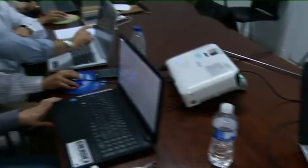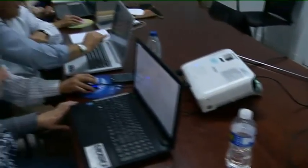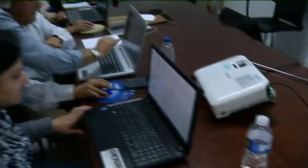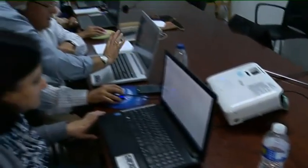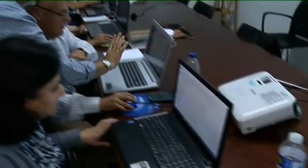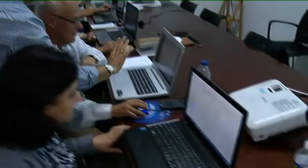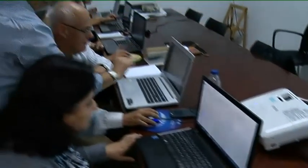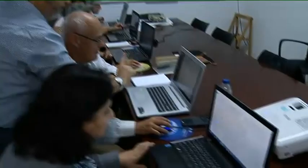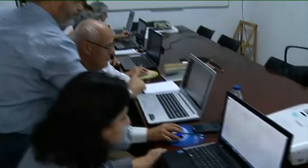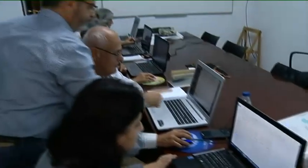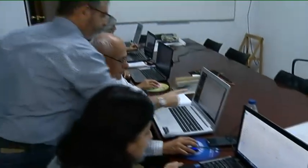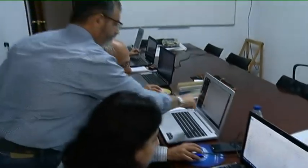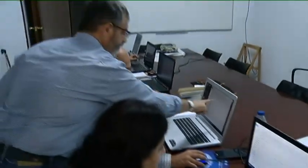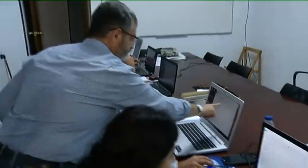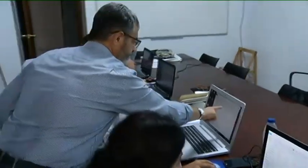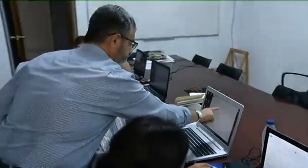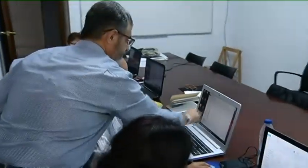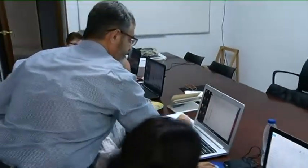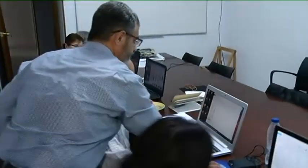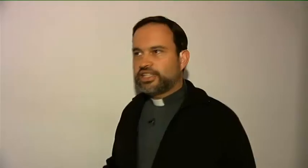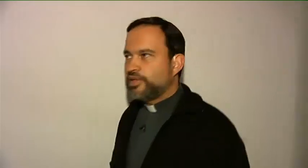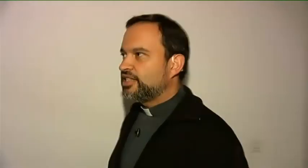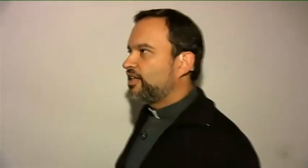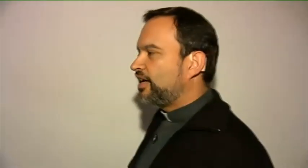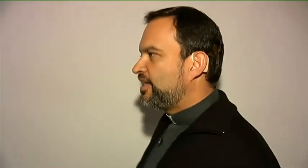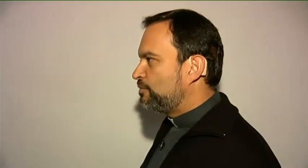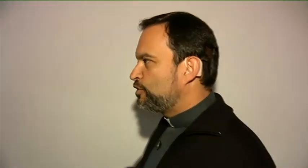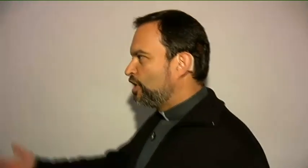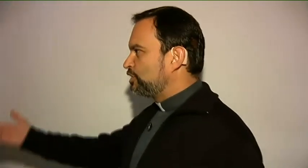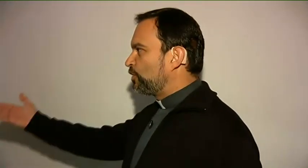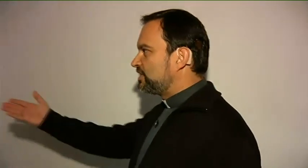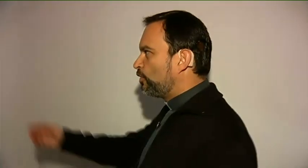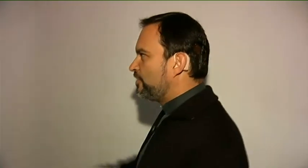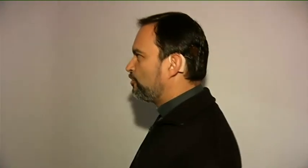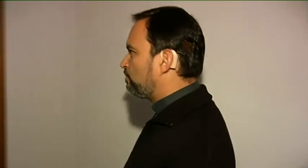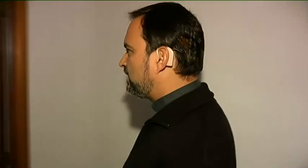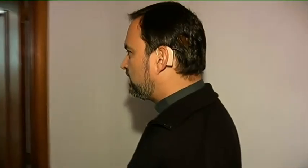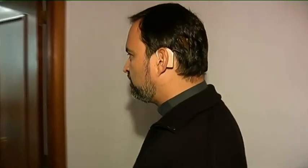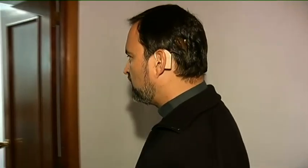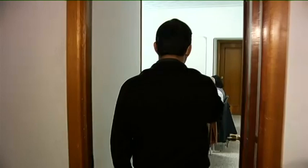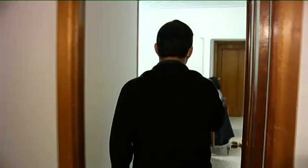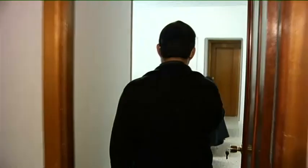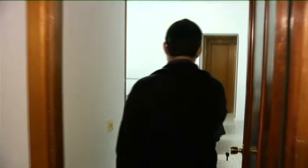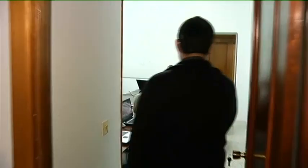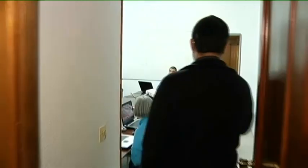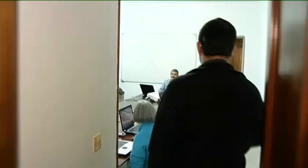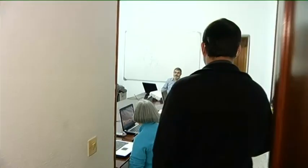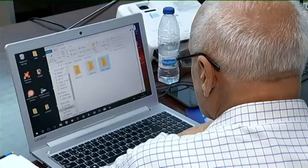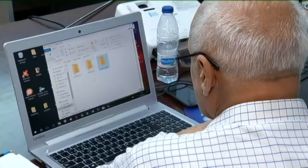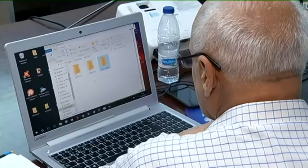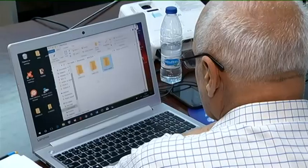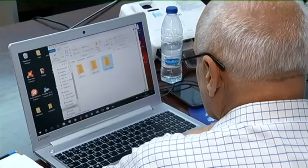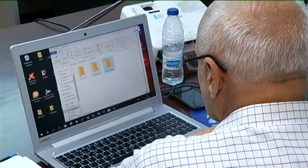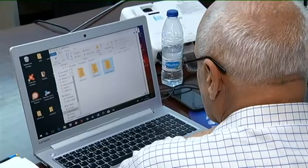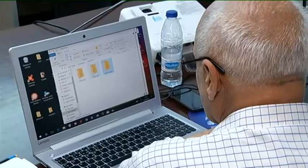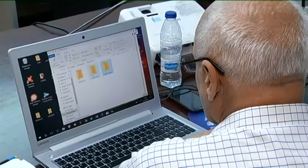y sordociegas para su evangelización. Algunas de las actividades que realizamos son este aula de informática. Buenas tardes.